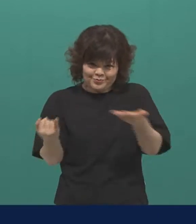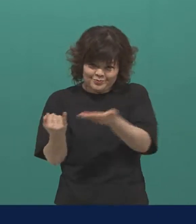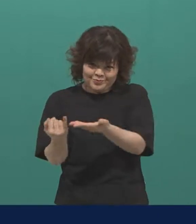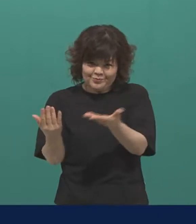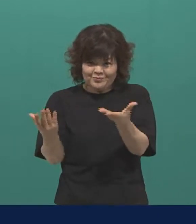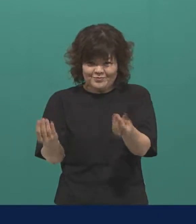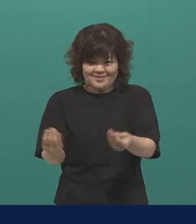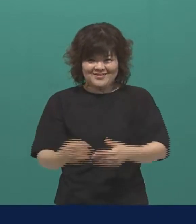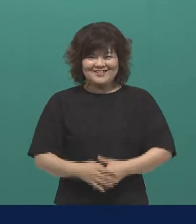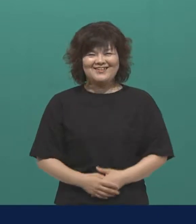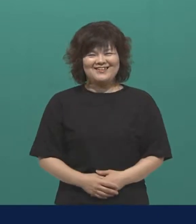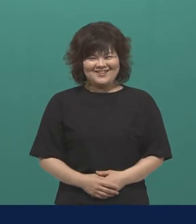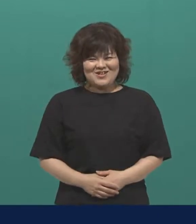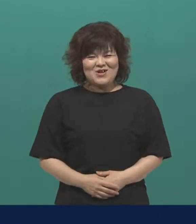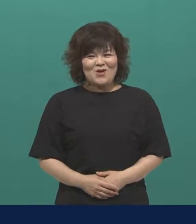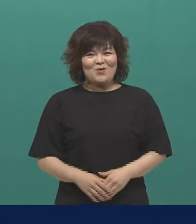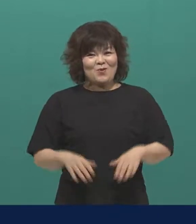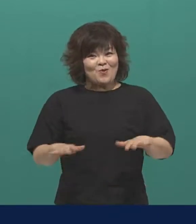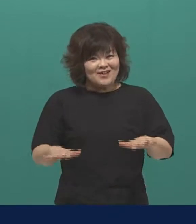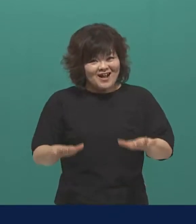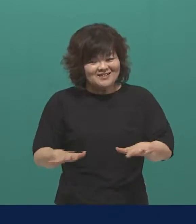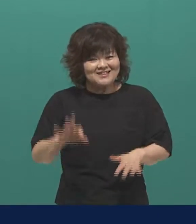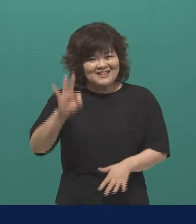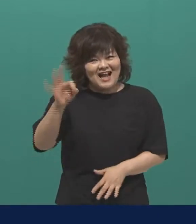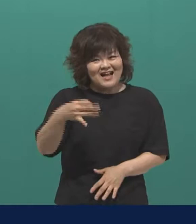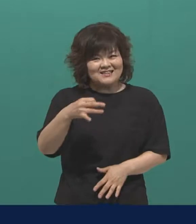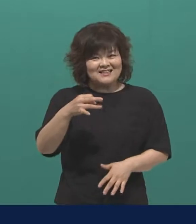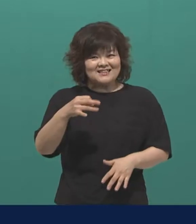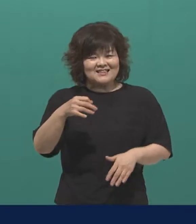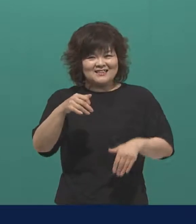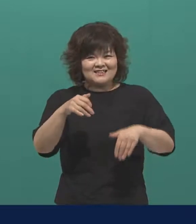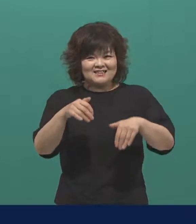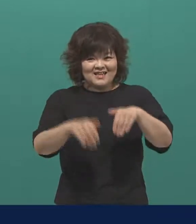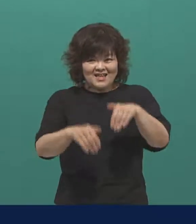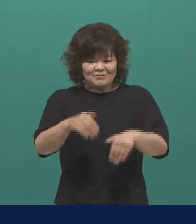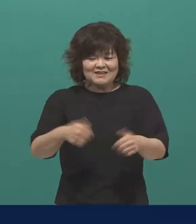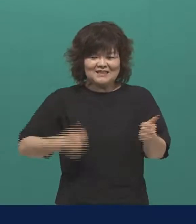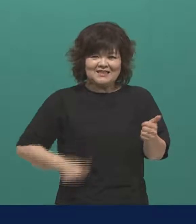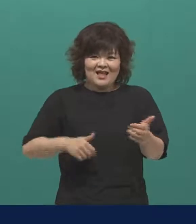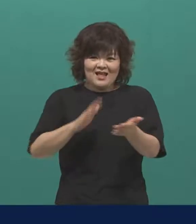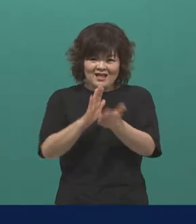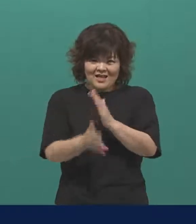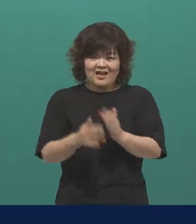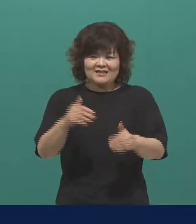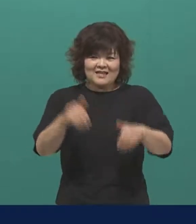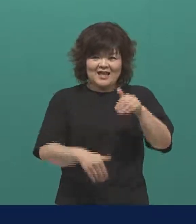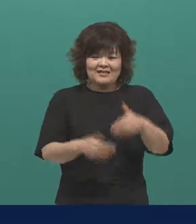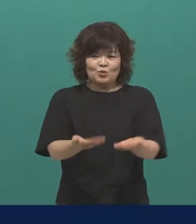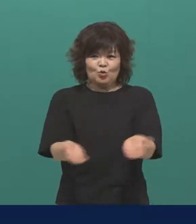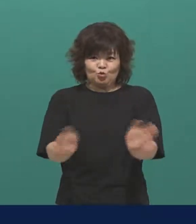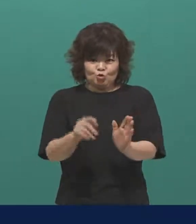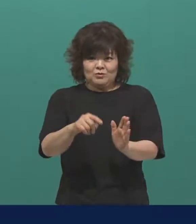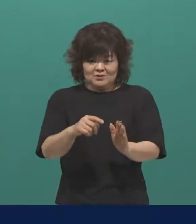選証書が渡されました。今回の参院選滋賀県選挙区